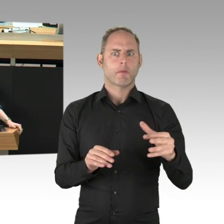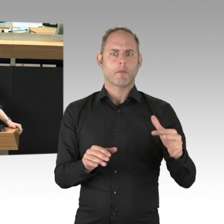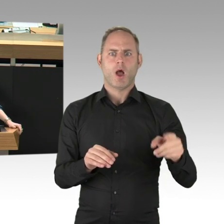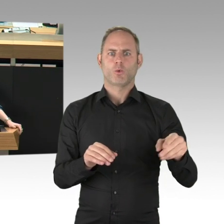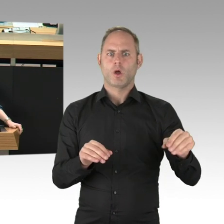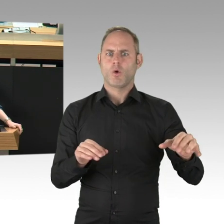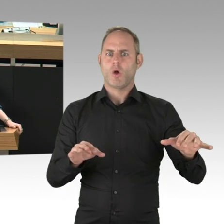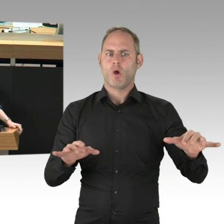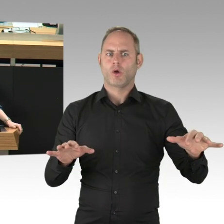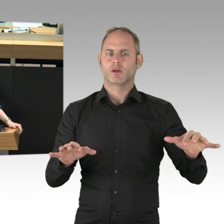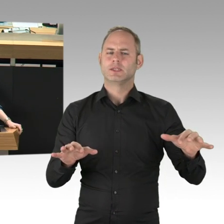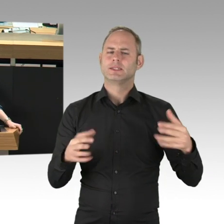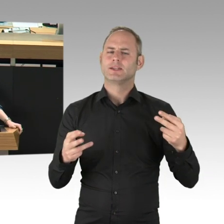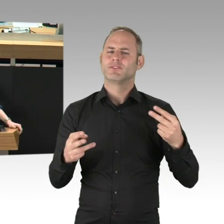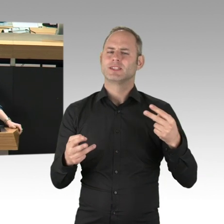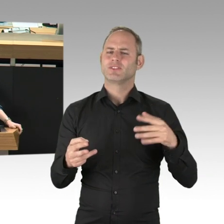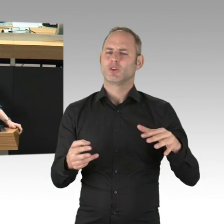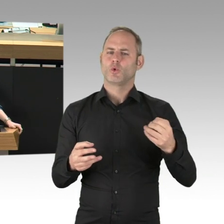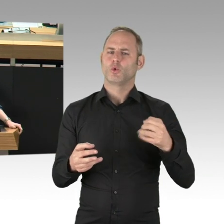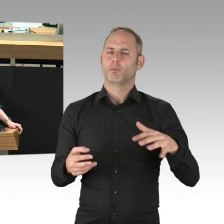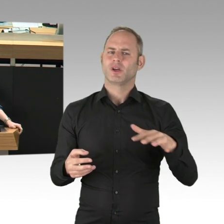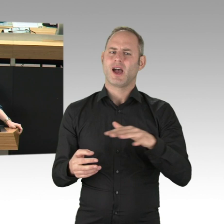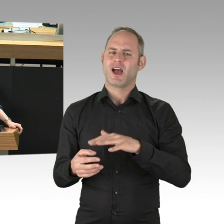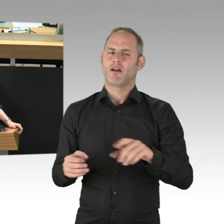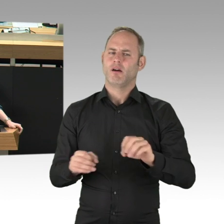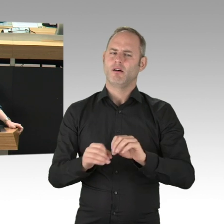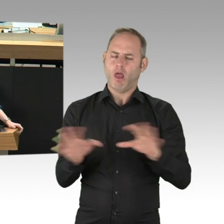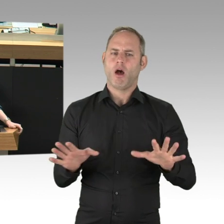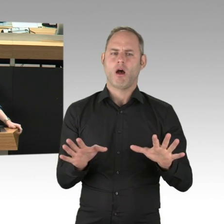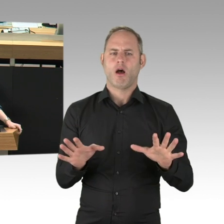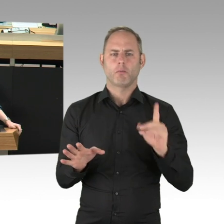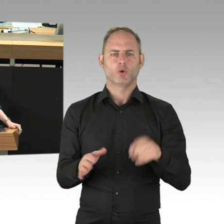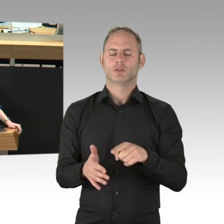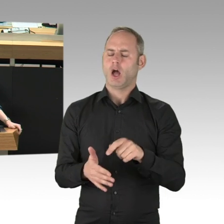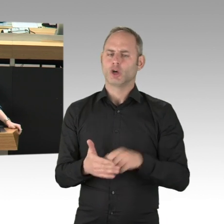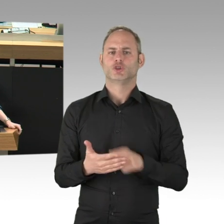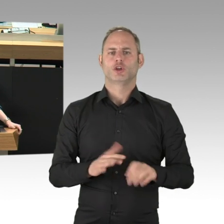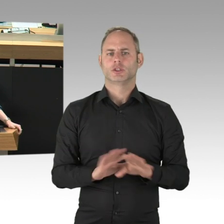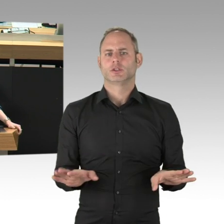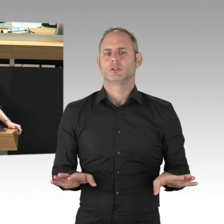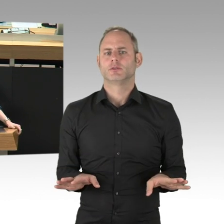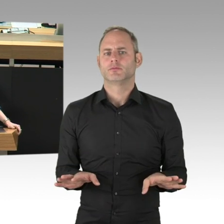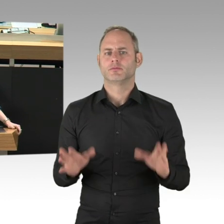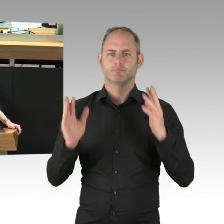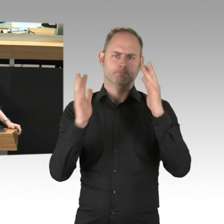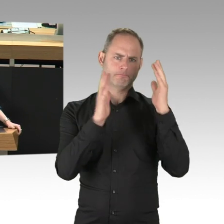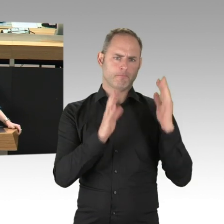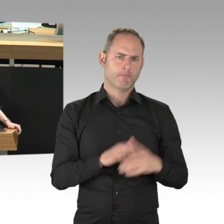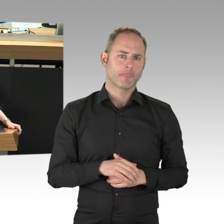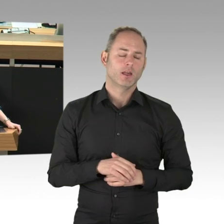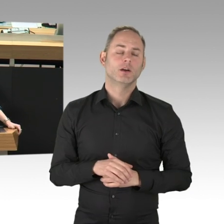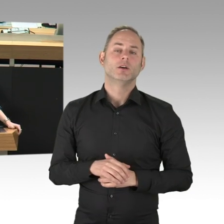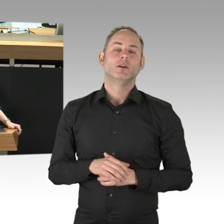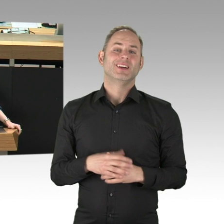dürfe niemanden vorverurteilen. Meine Damen und Herren, wenn sich ein freier Träger, der Zuwendungen vom Land bekommt, nicht zu Demokratie